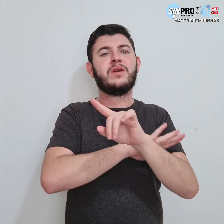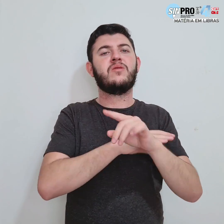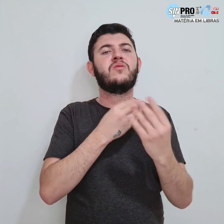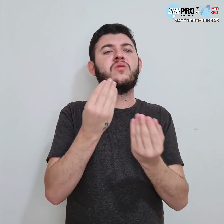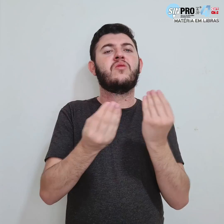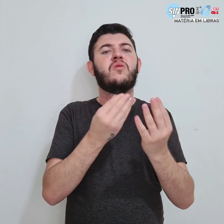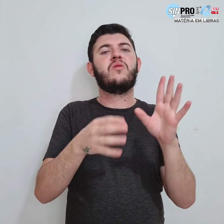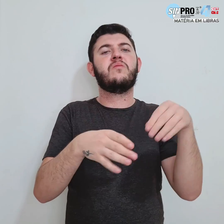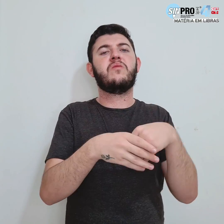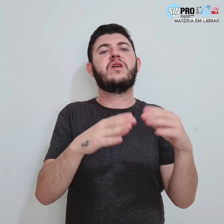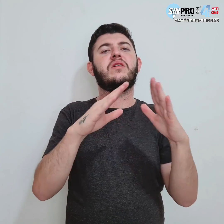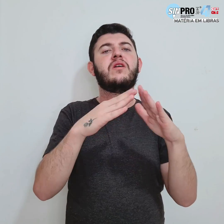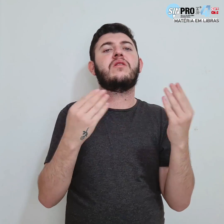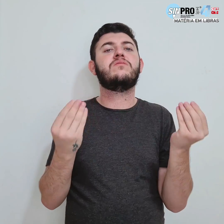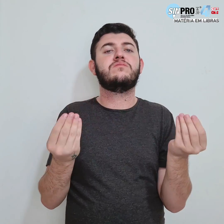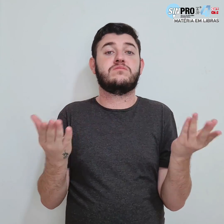isso nas residências?